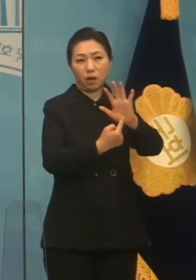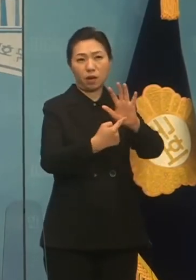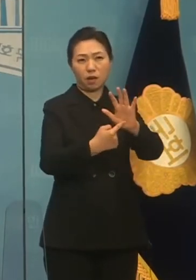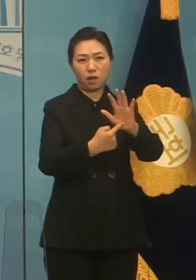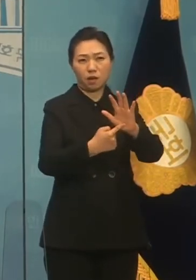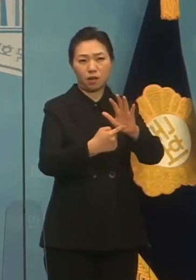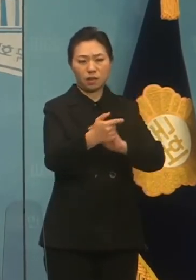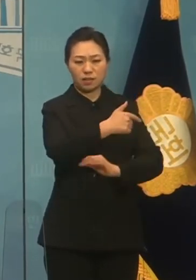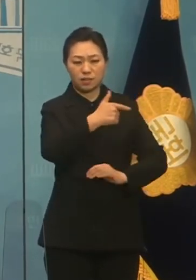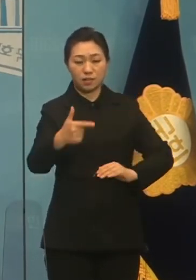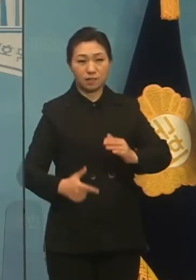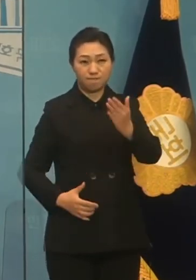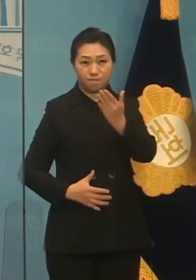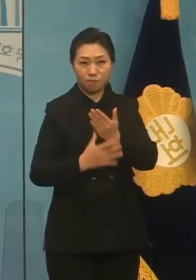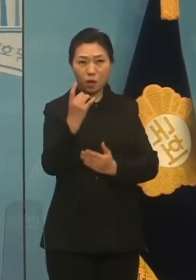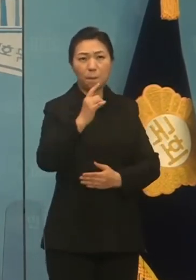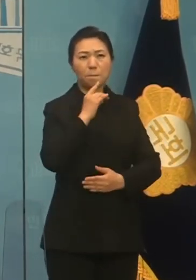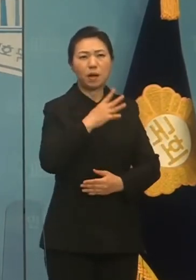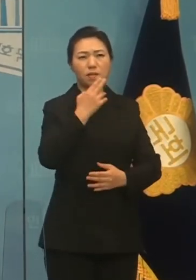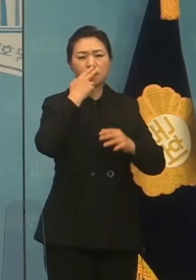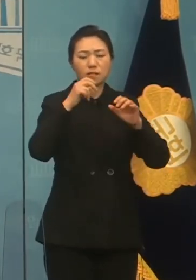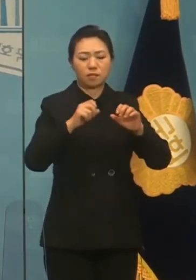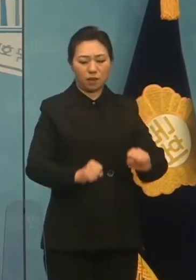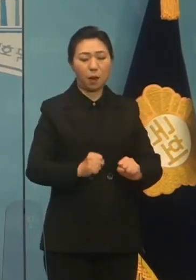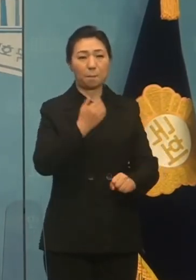대통합만이 갈 길입니다.